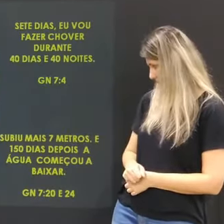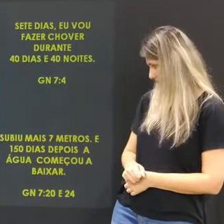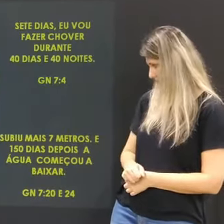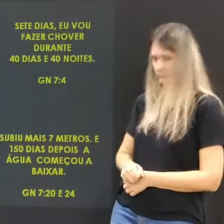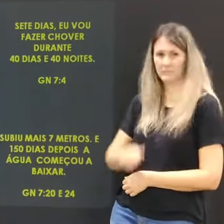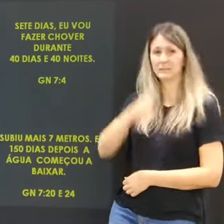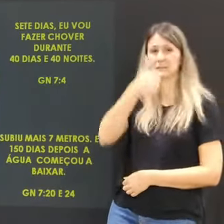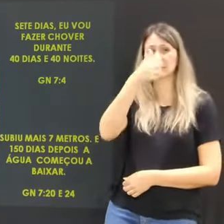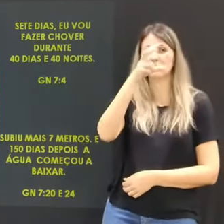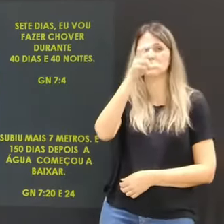começou a baixar.